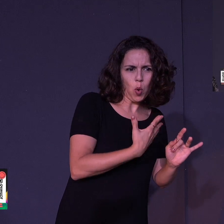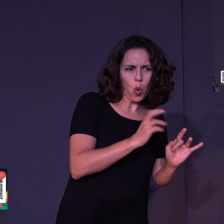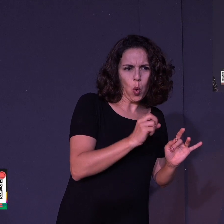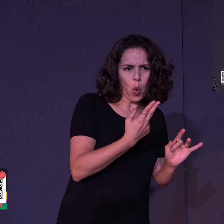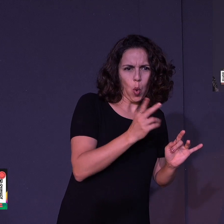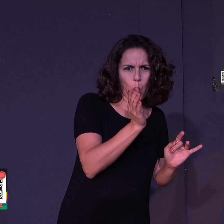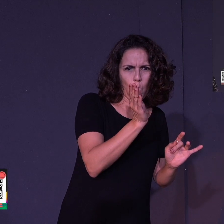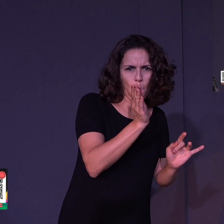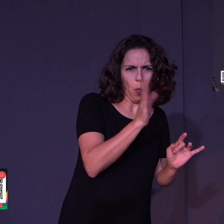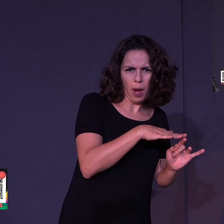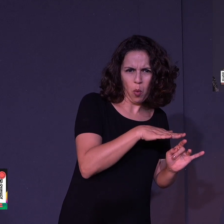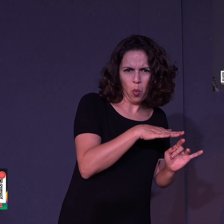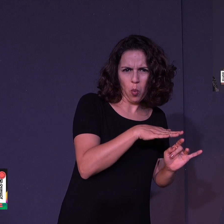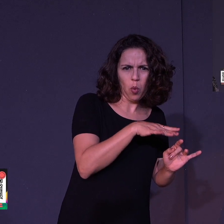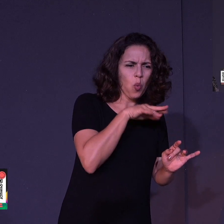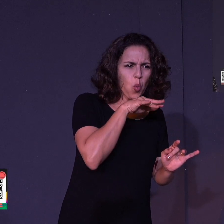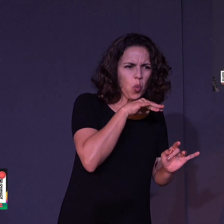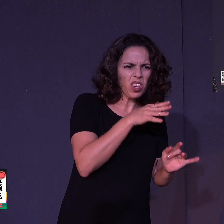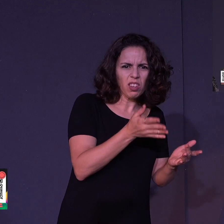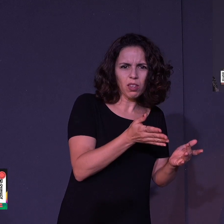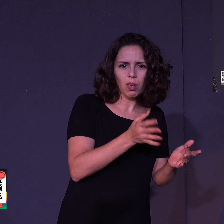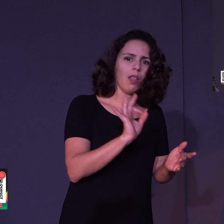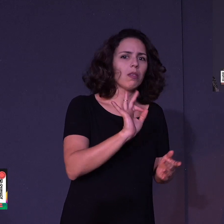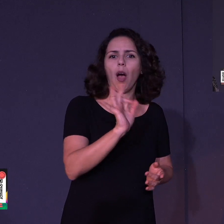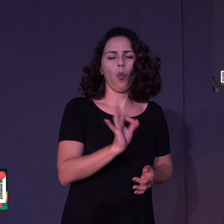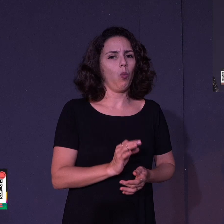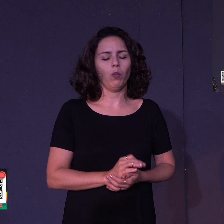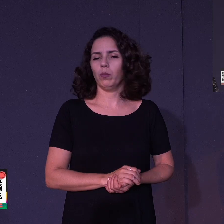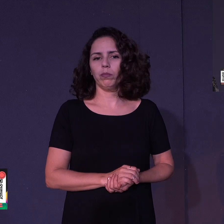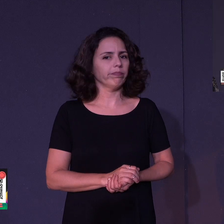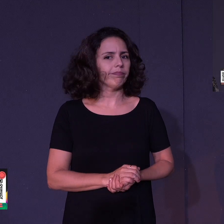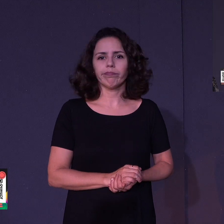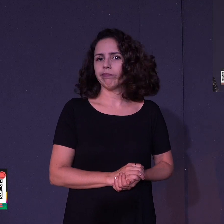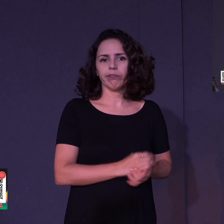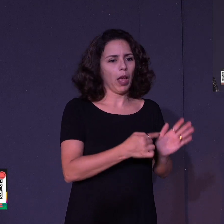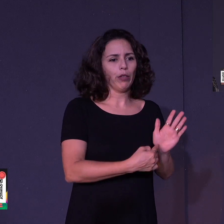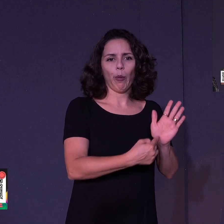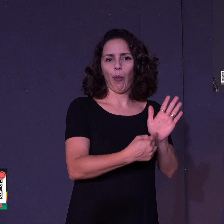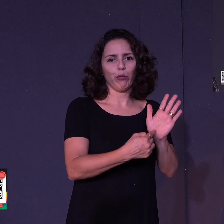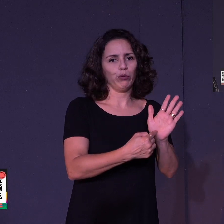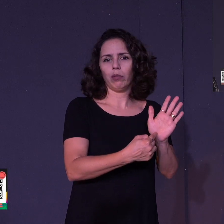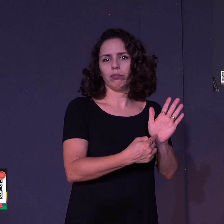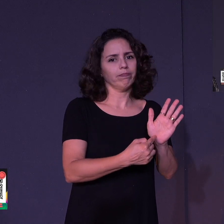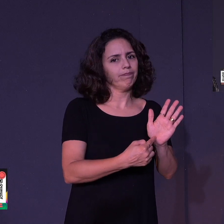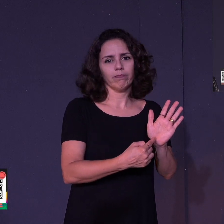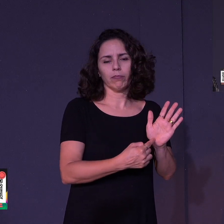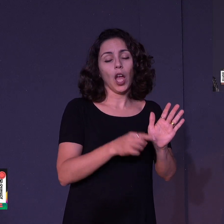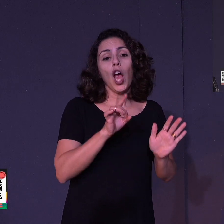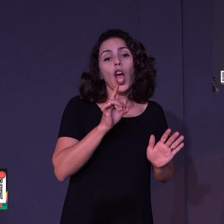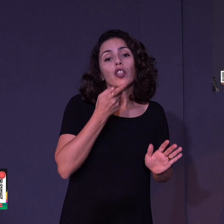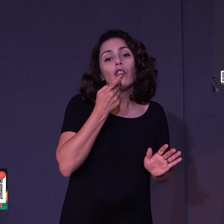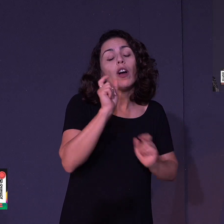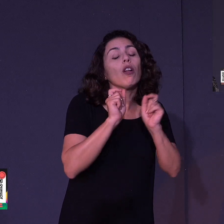É isso que a palavra nos diz. E diante da verdade da palavra, o que eu tenho que fazer, eu tenho que entender e enxergar o melhor de cada